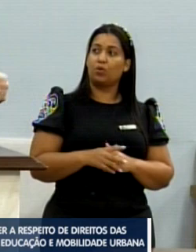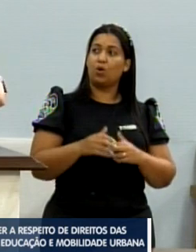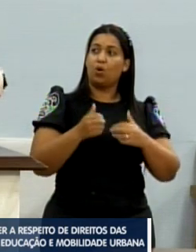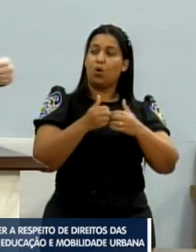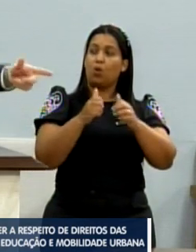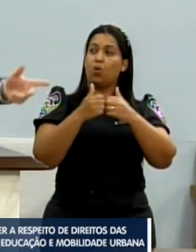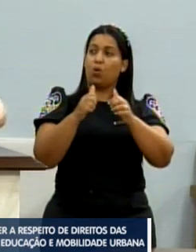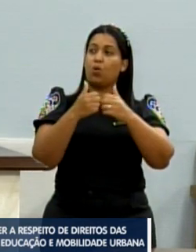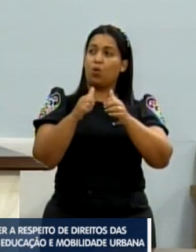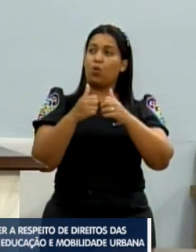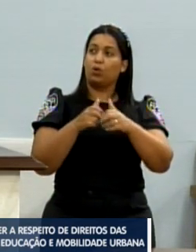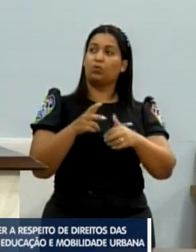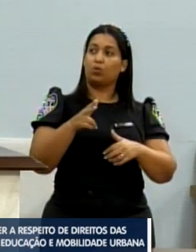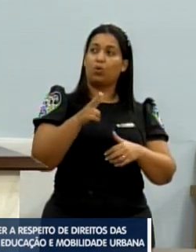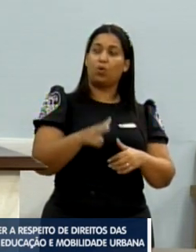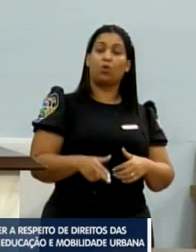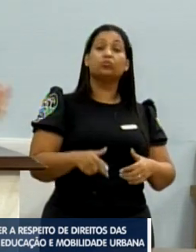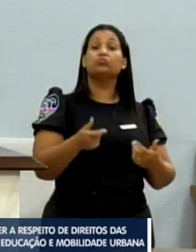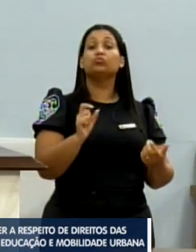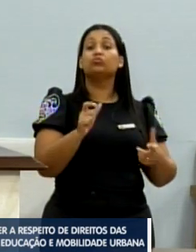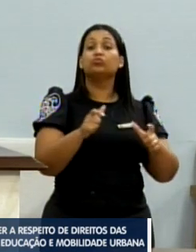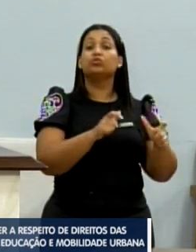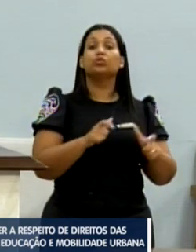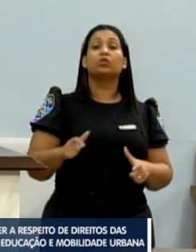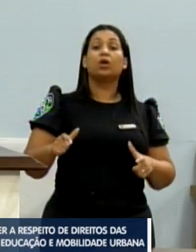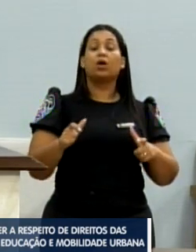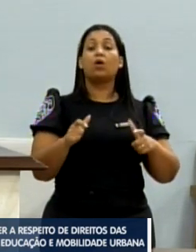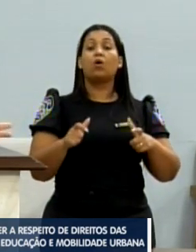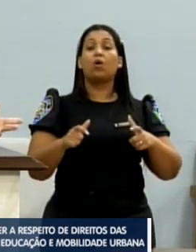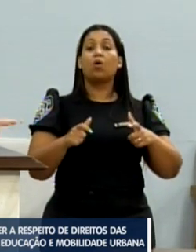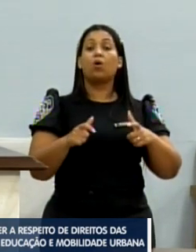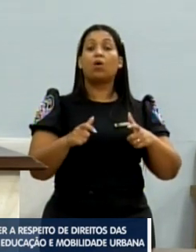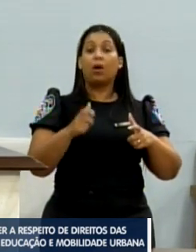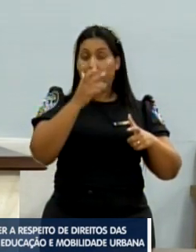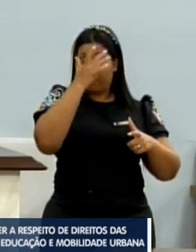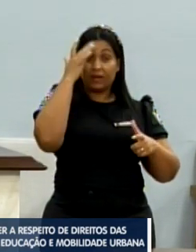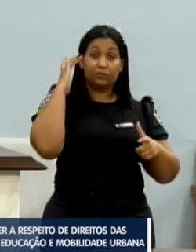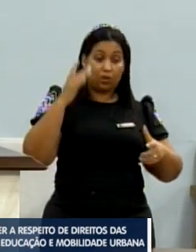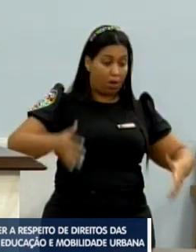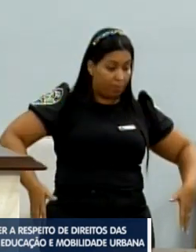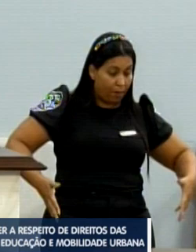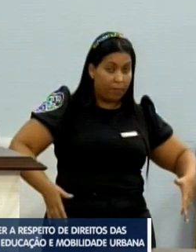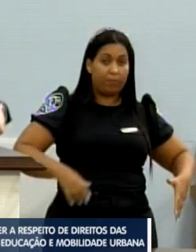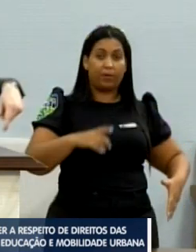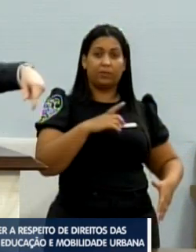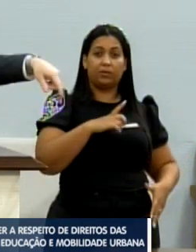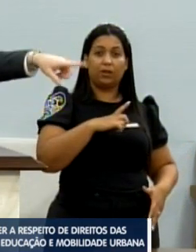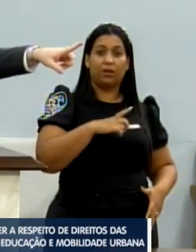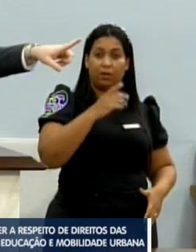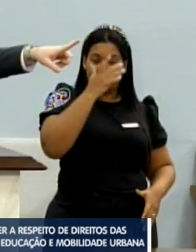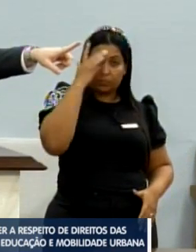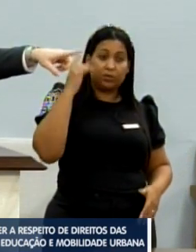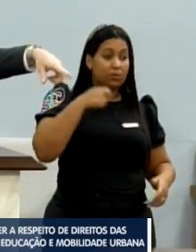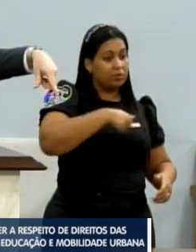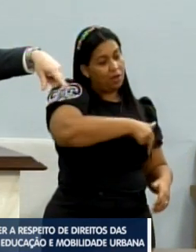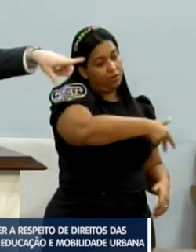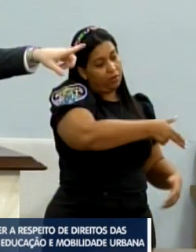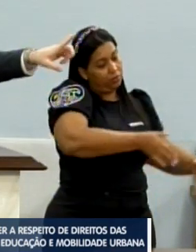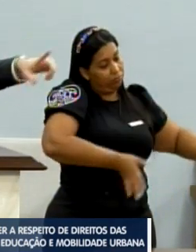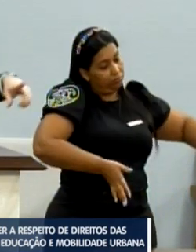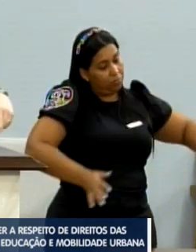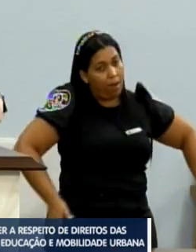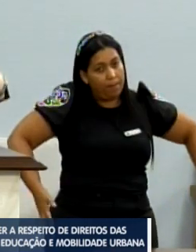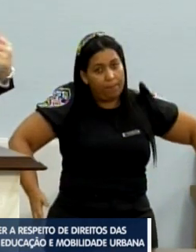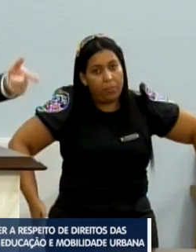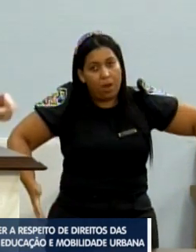ônibus, onde cadeirantes precisavam daquela linha, lá na Zona Sul. Para que isso? O cadeirante agora tinha que se deslocar